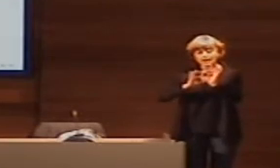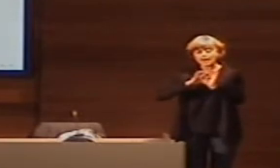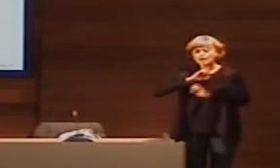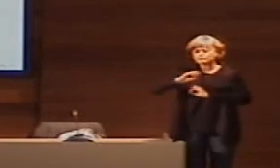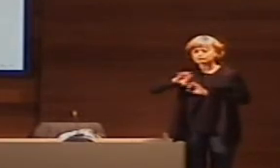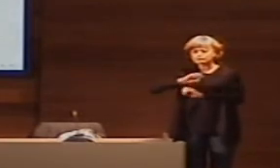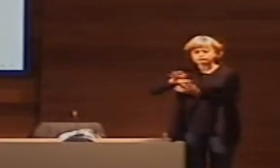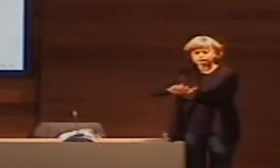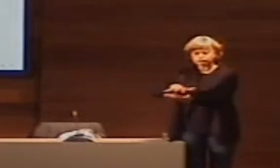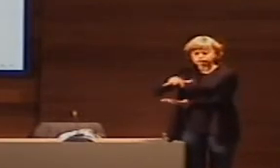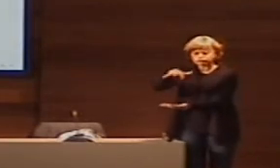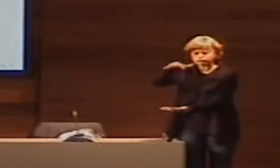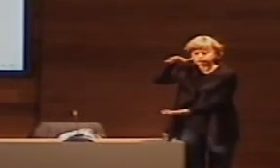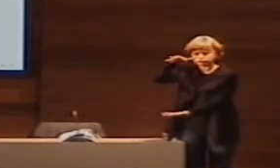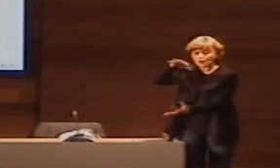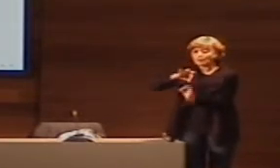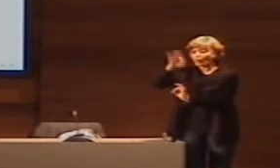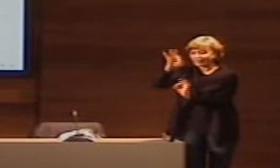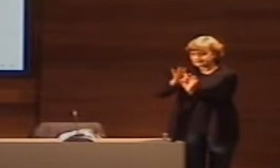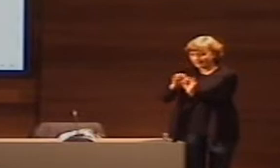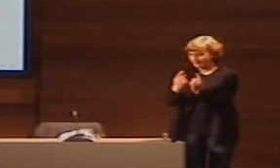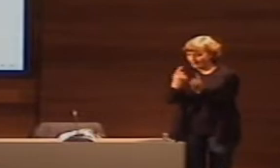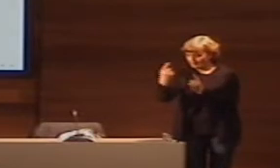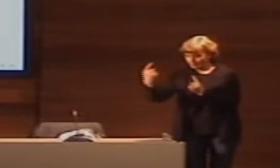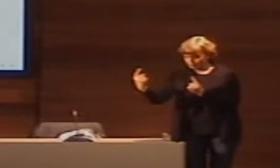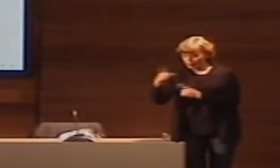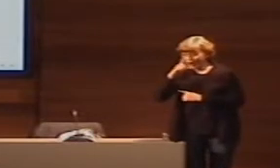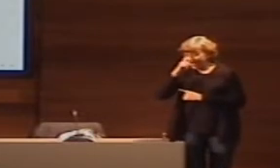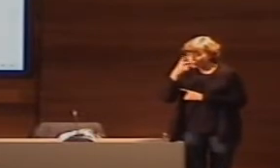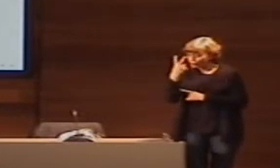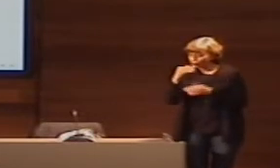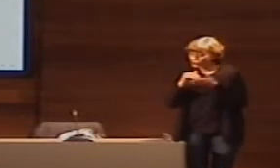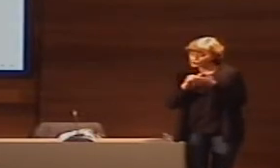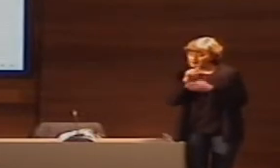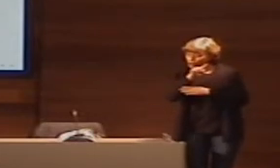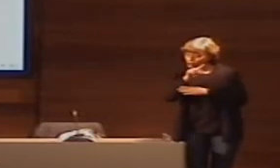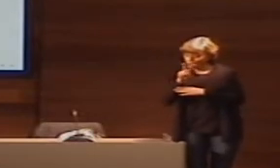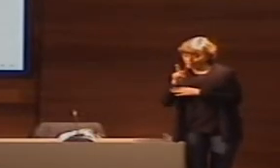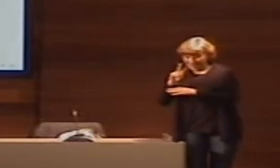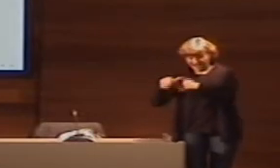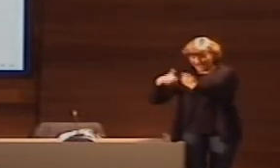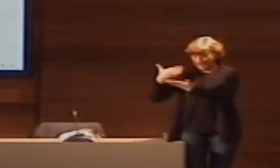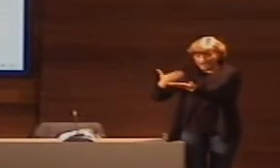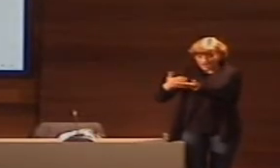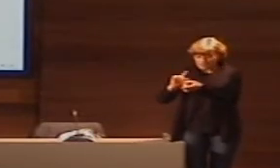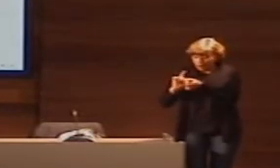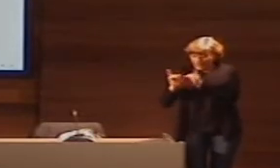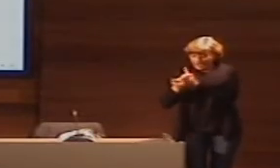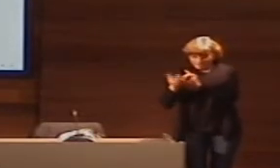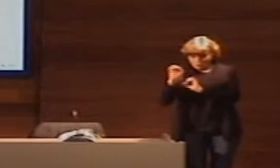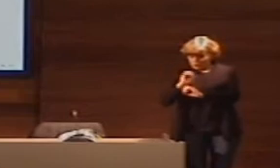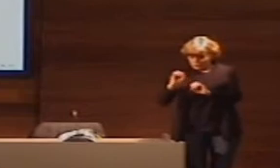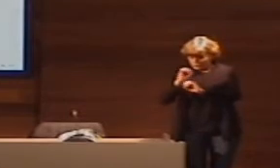vierten. Y son datos de 2012, pero no ha habido cambios dramáticos. Veis que España